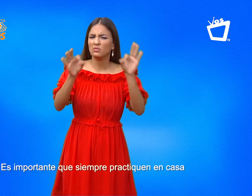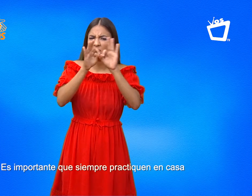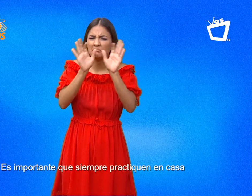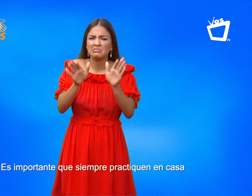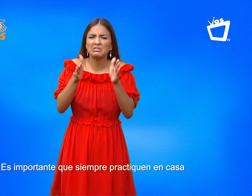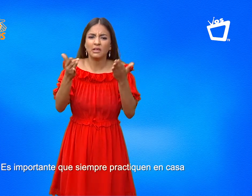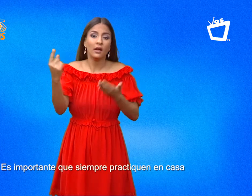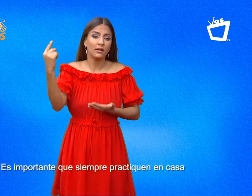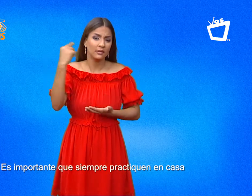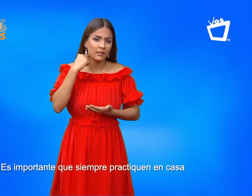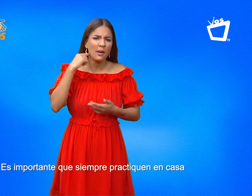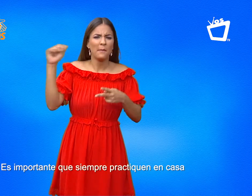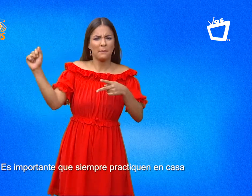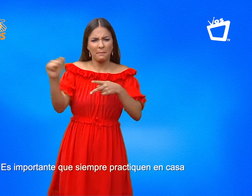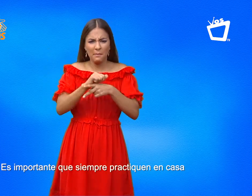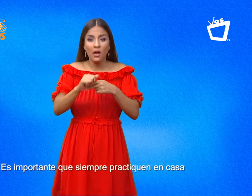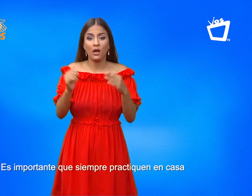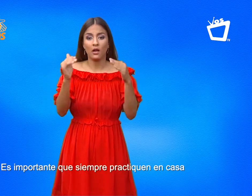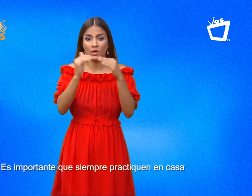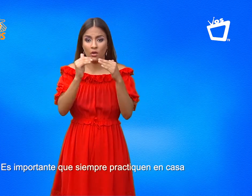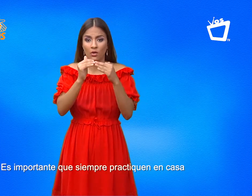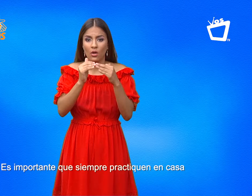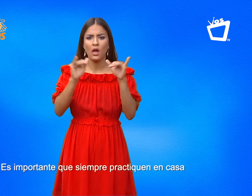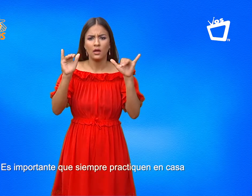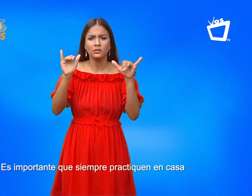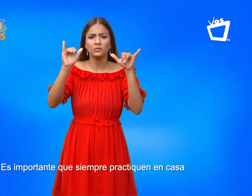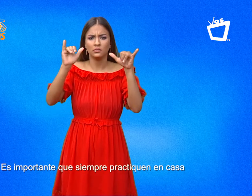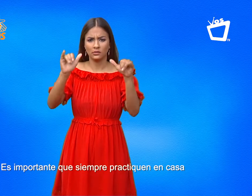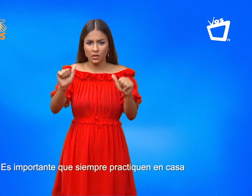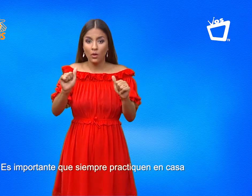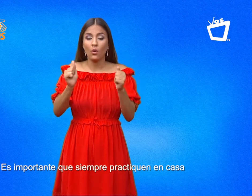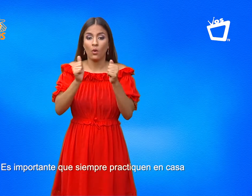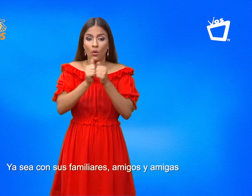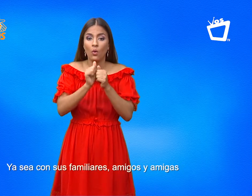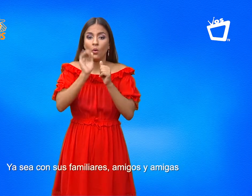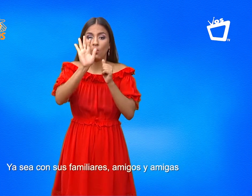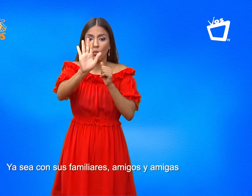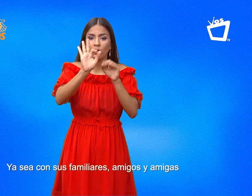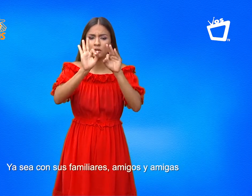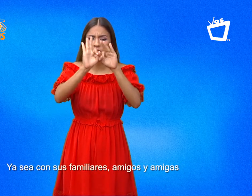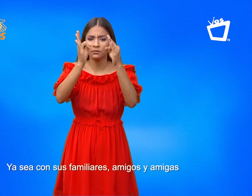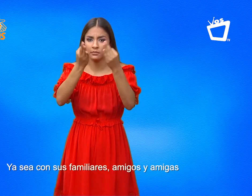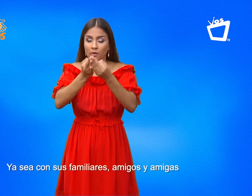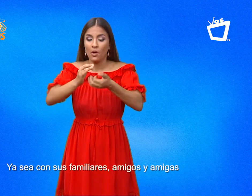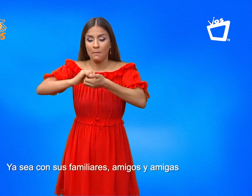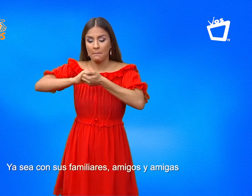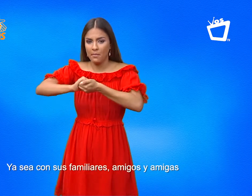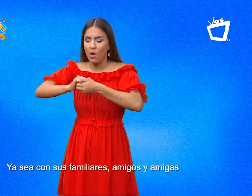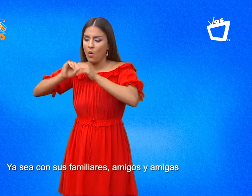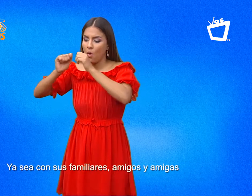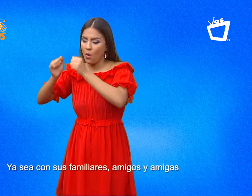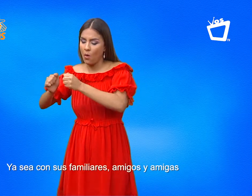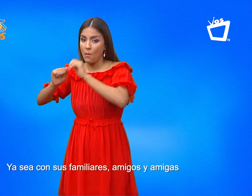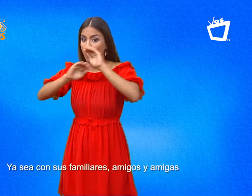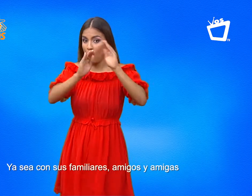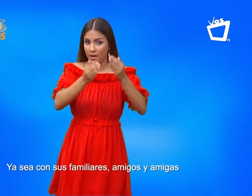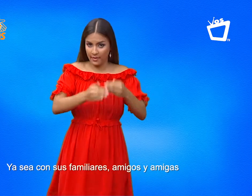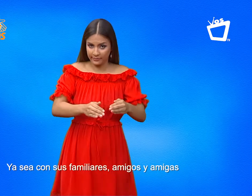es importante que siempre practiquen en casa ya sea con sus familiares amigos y